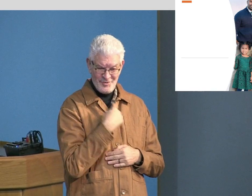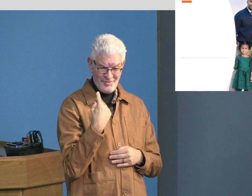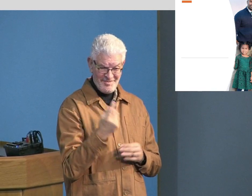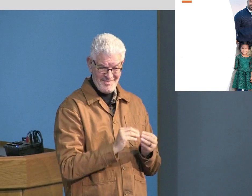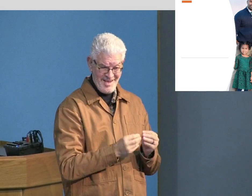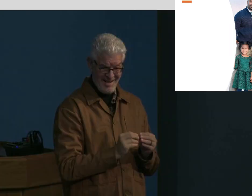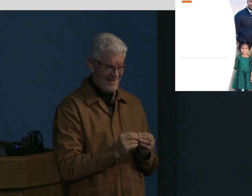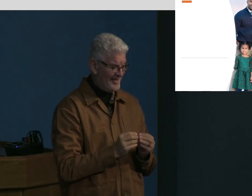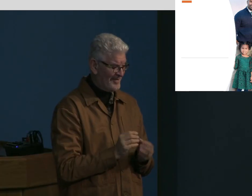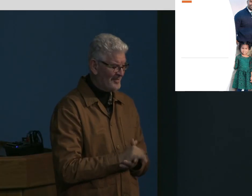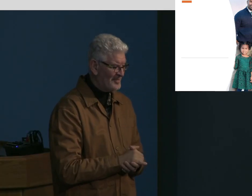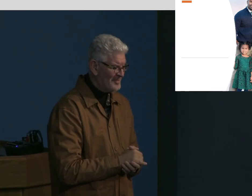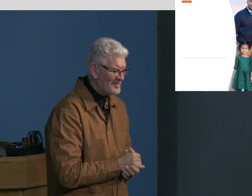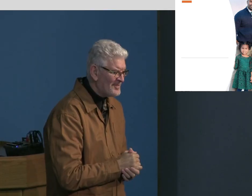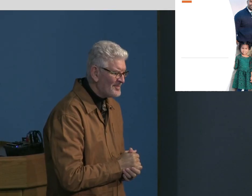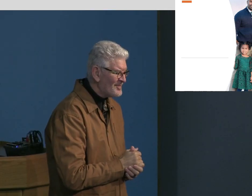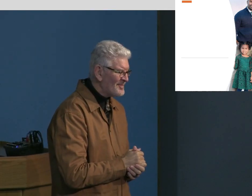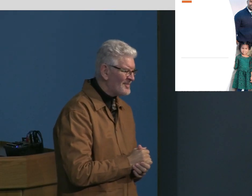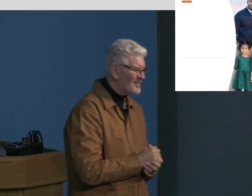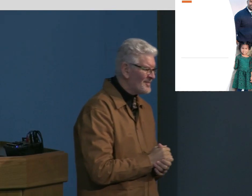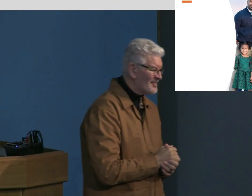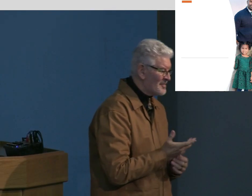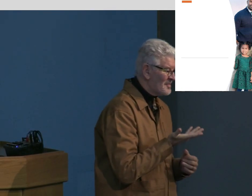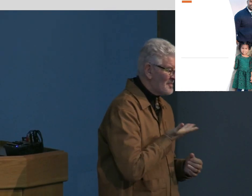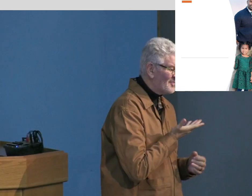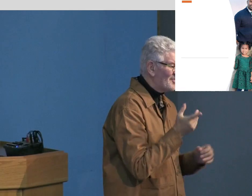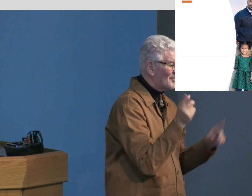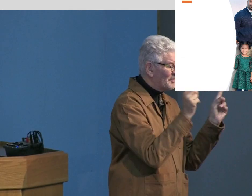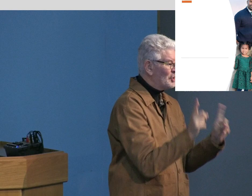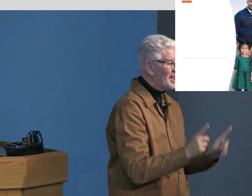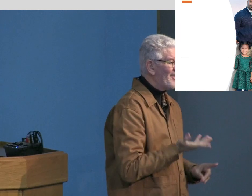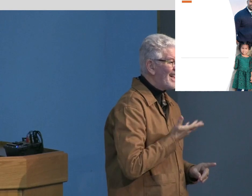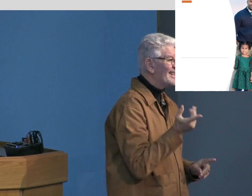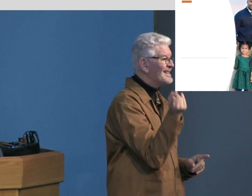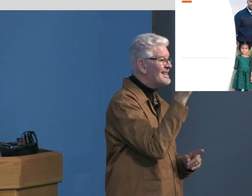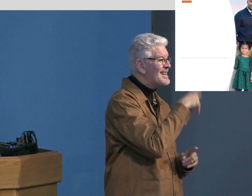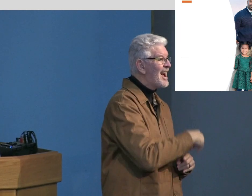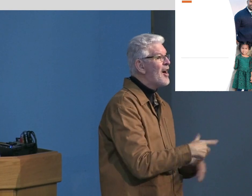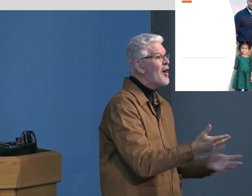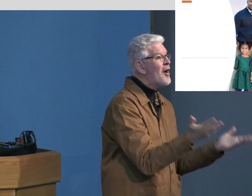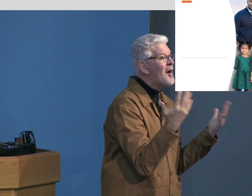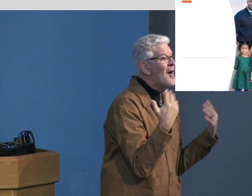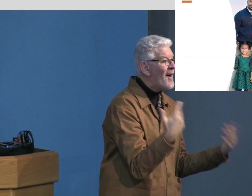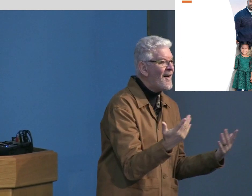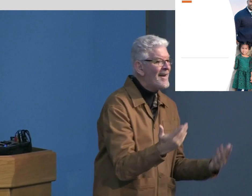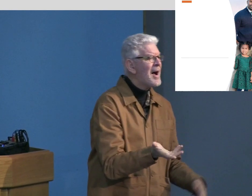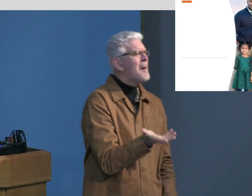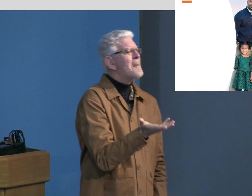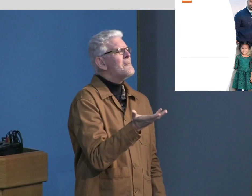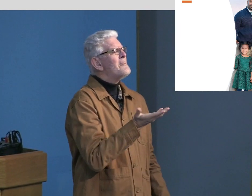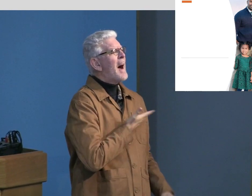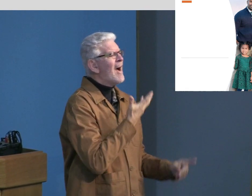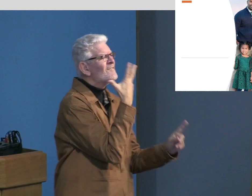Om te sê, God is ons Vader, hy is lief vir ons, spesiaal vir Vadersdag.